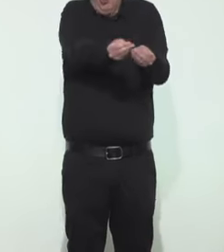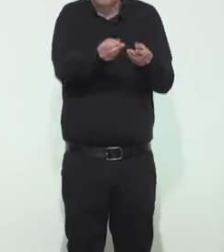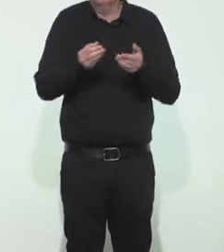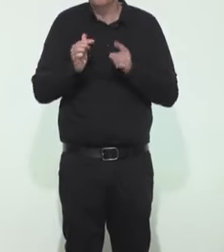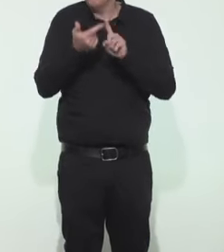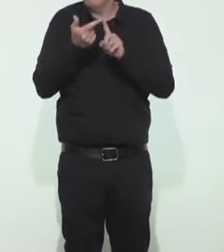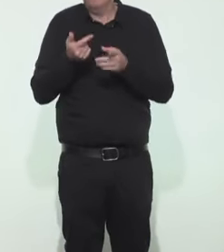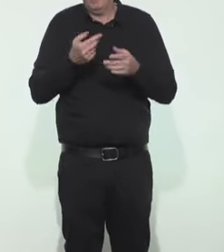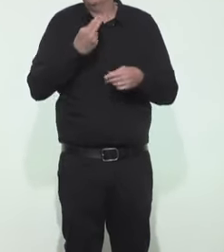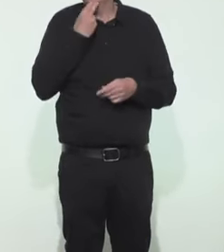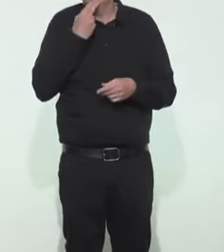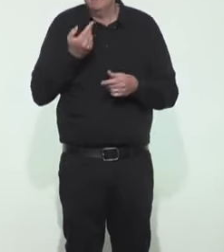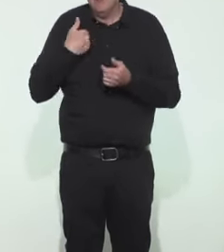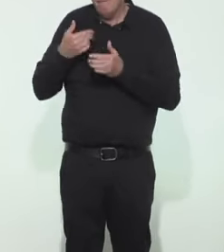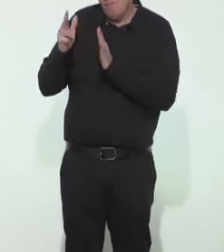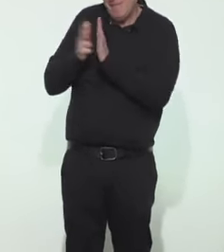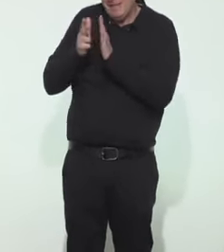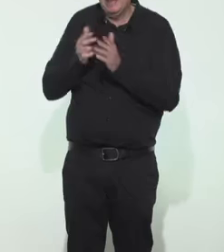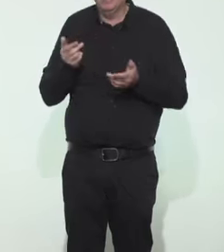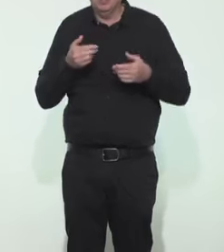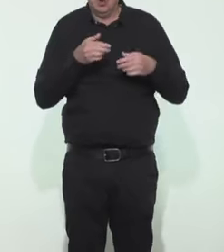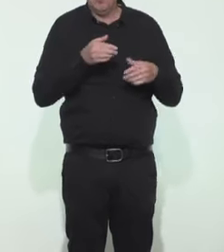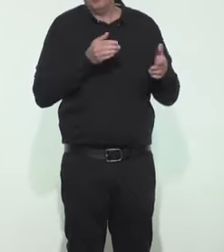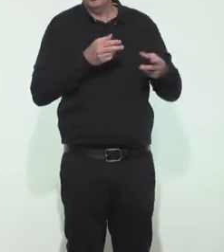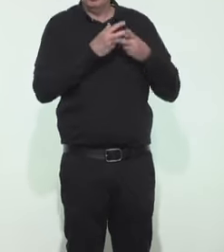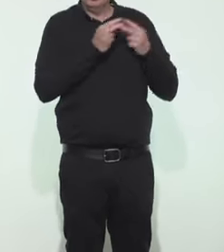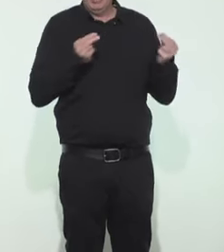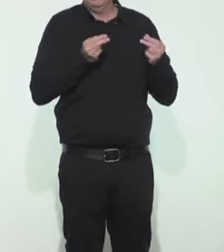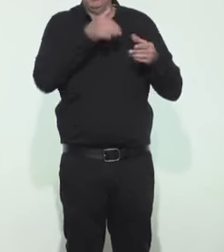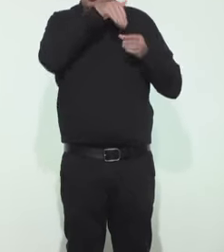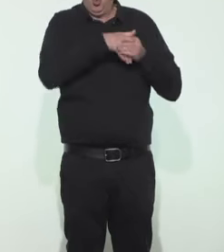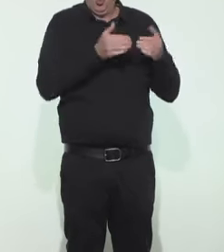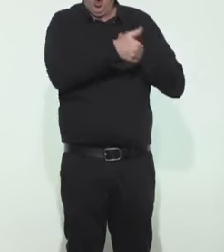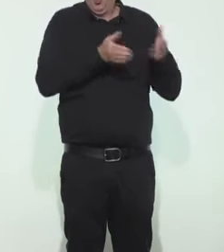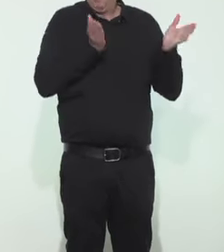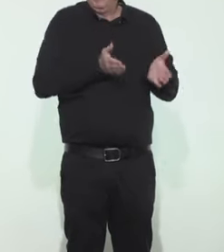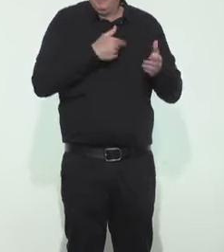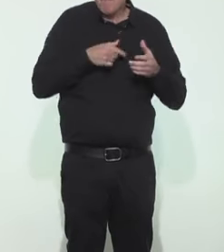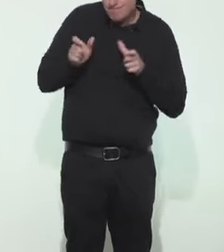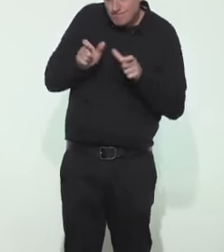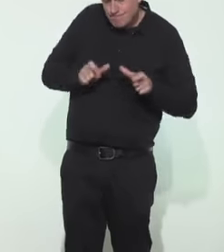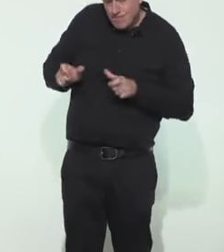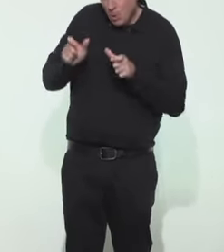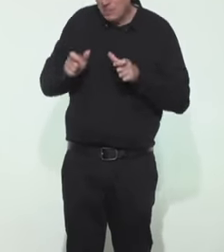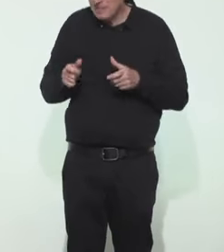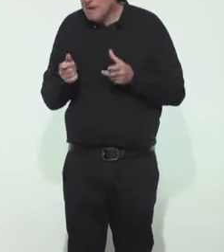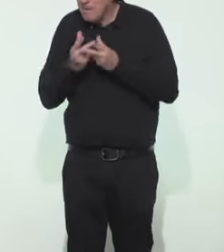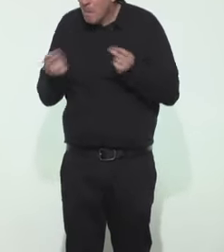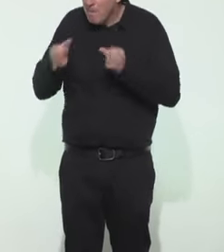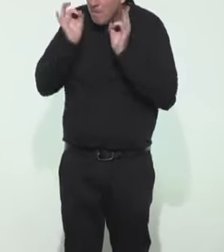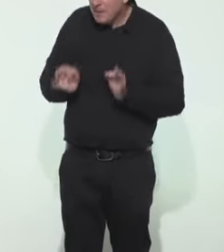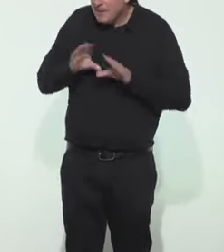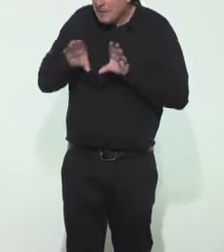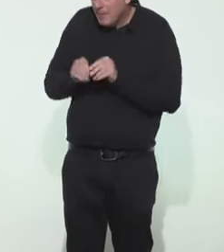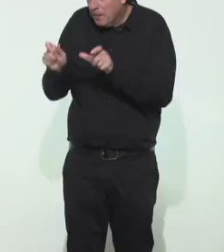contrôlés validé proposés par les équipes d'hygiène hospitalière est prise en charge par les équipes spécialisées de stérilisation et là aussi